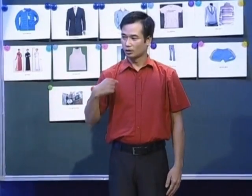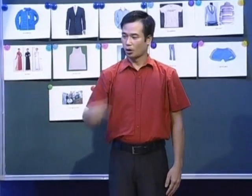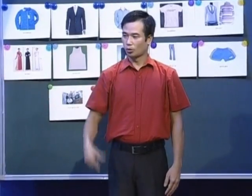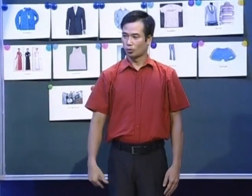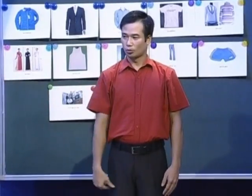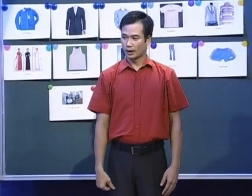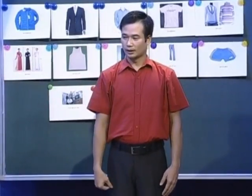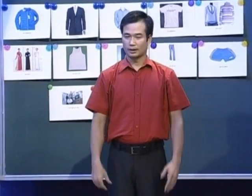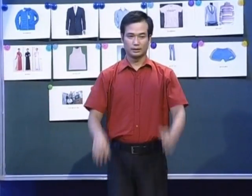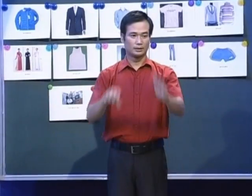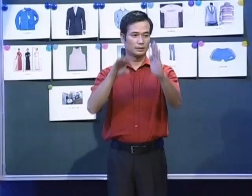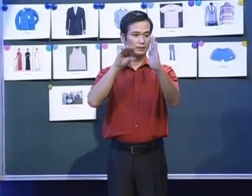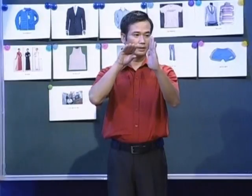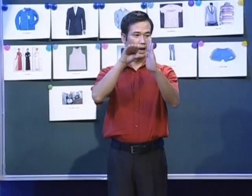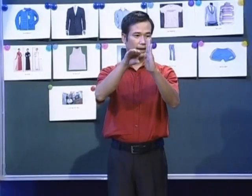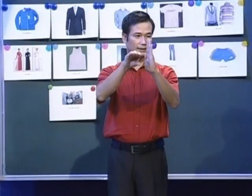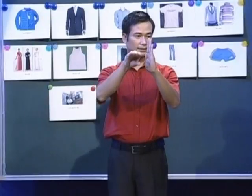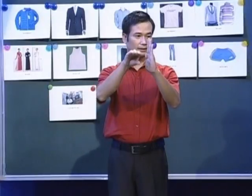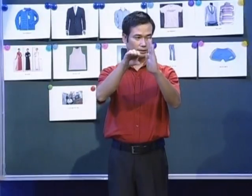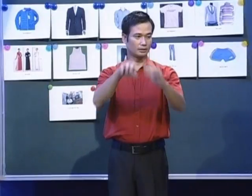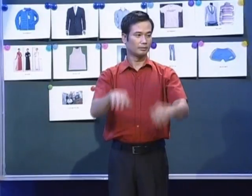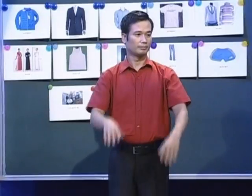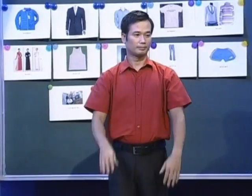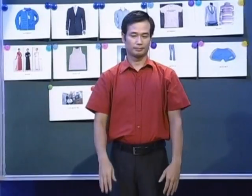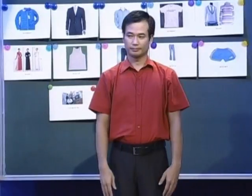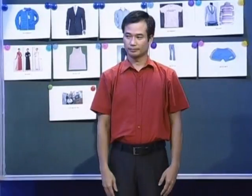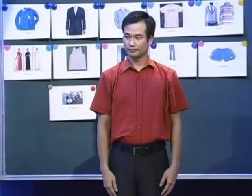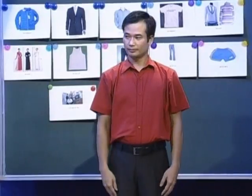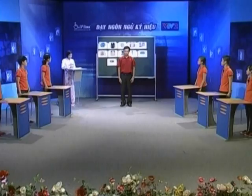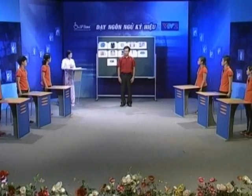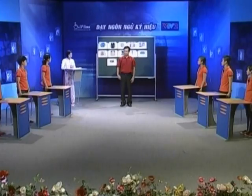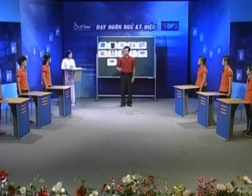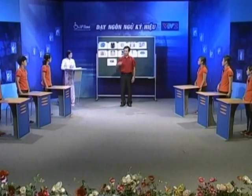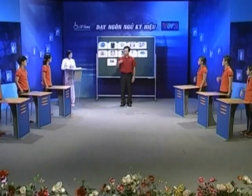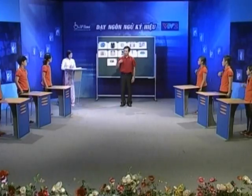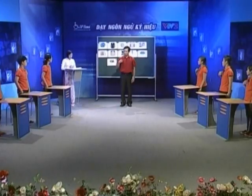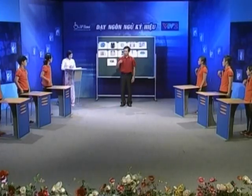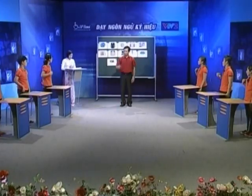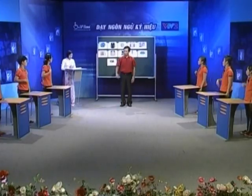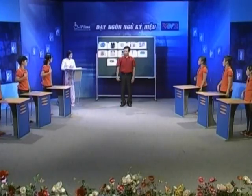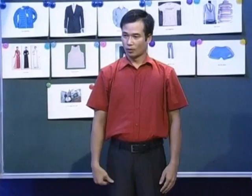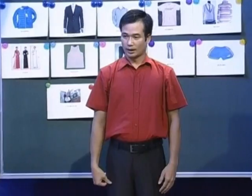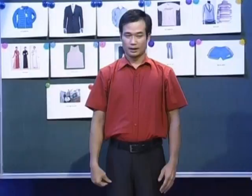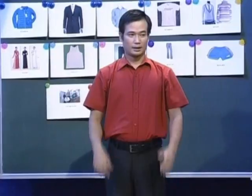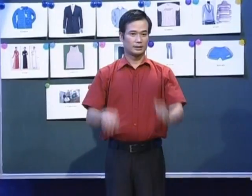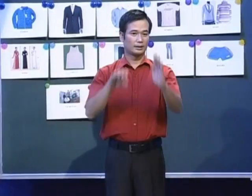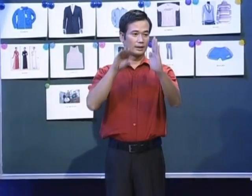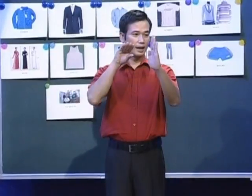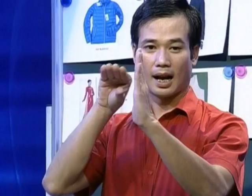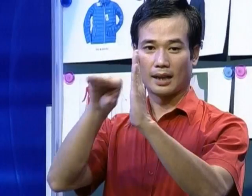hai, tay trái khép, lòng bàn tay hướng sang phải, đầu ngón tay hướng lên trên, đặt trước ngực. Đầu các ngón tay phải chụm lại, lòng